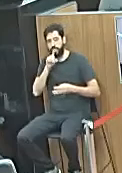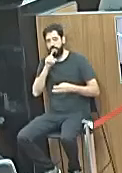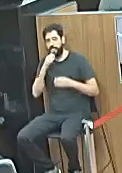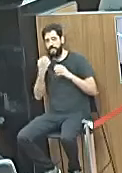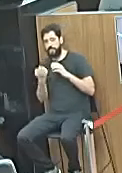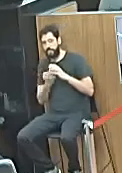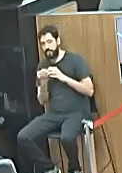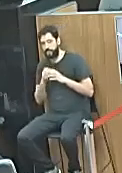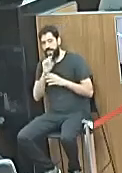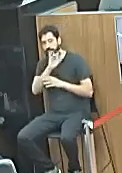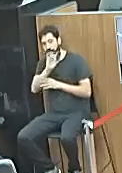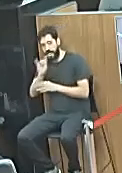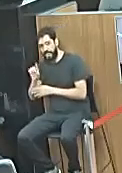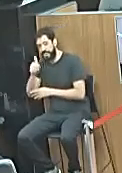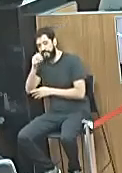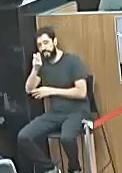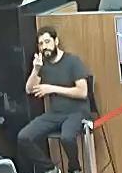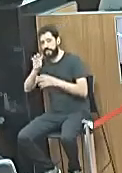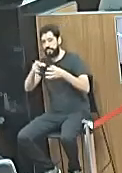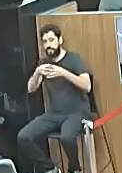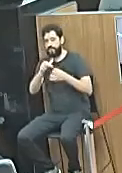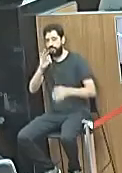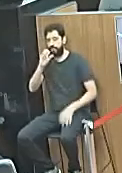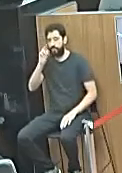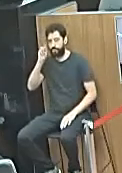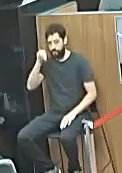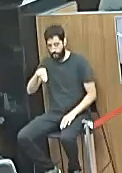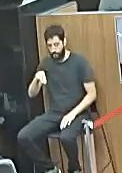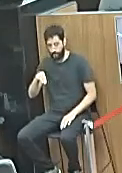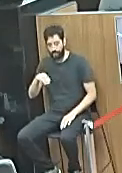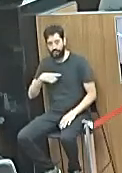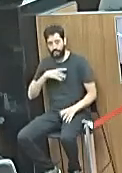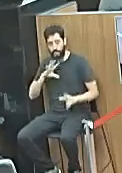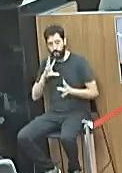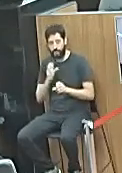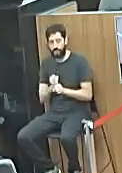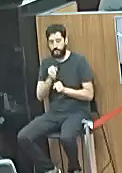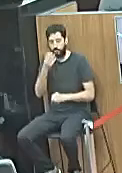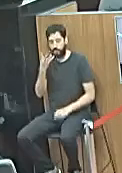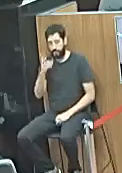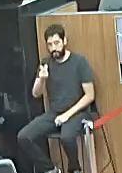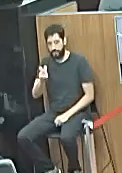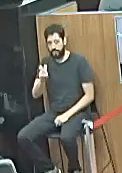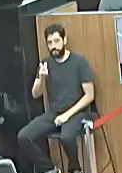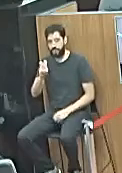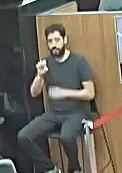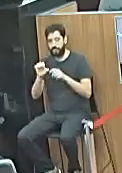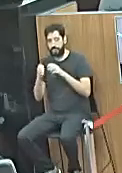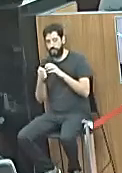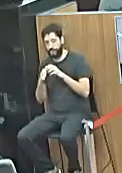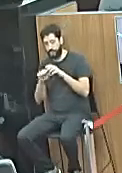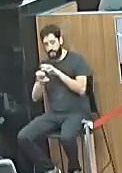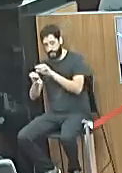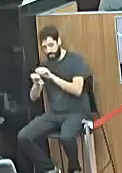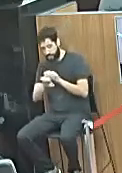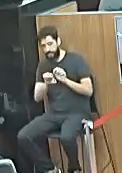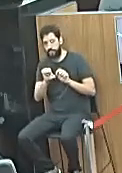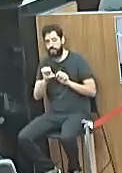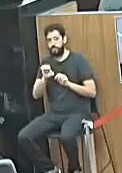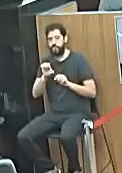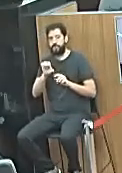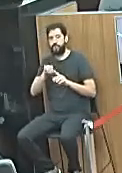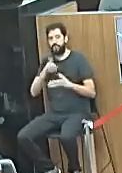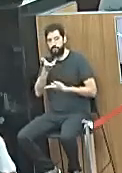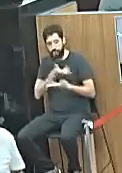fóruns de economia solidária totalizando 45 empreendimentos de economia solidária apoiados